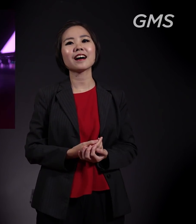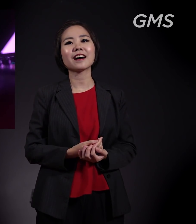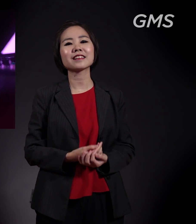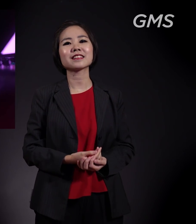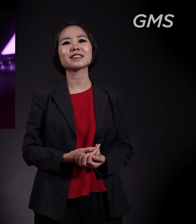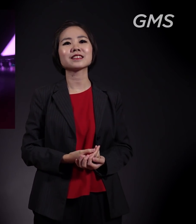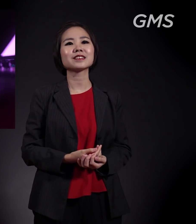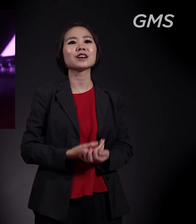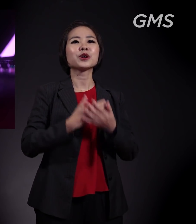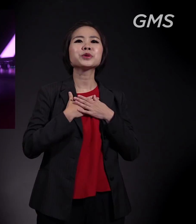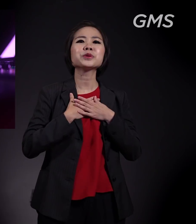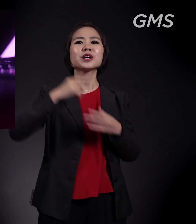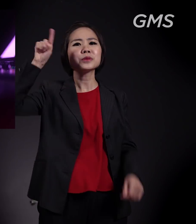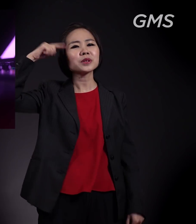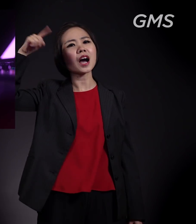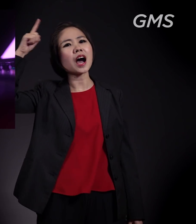menyenangkan. Ku